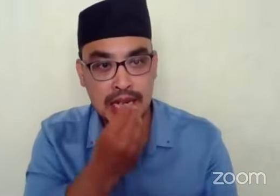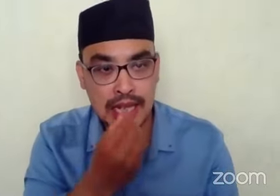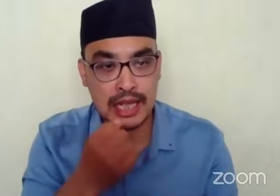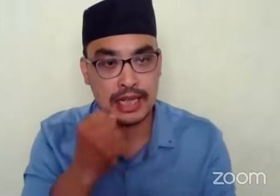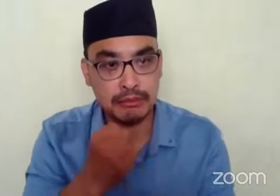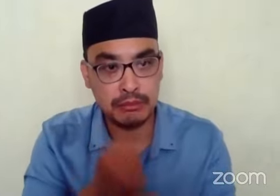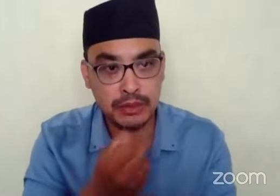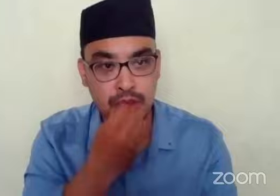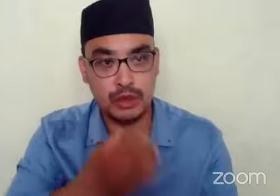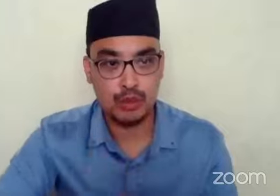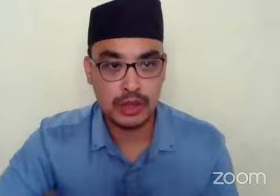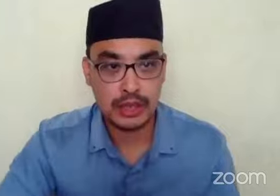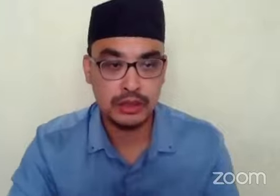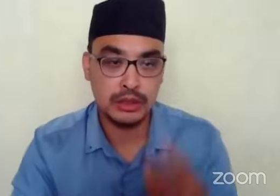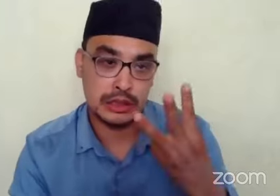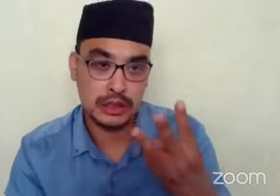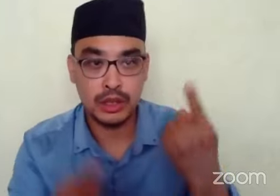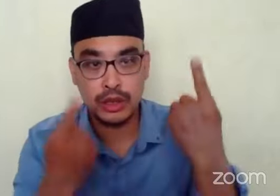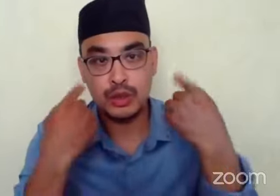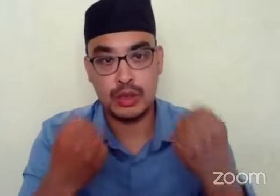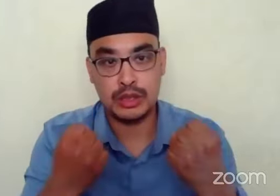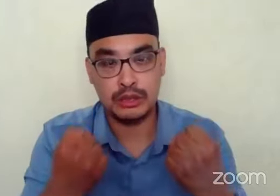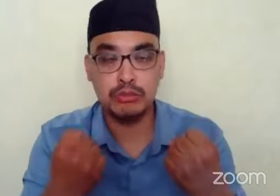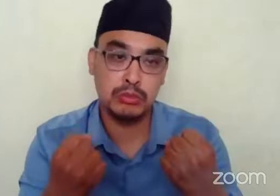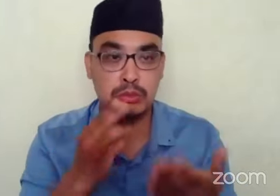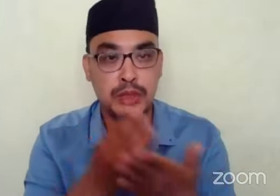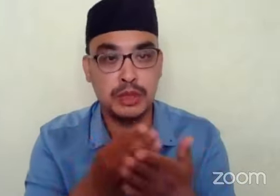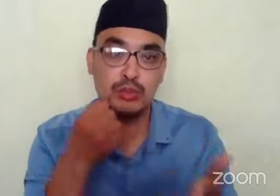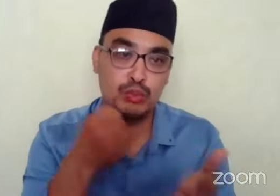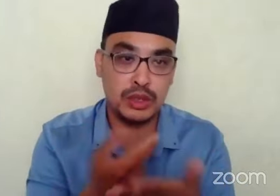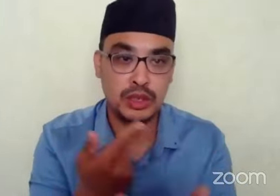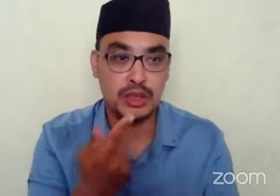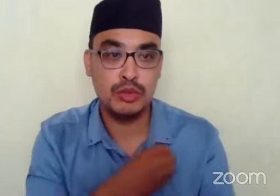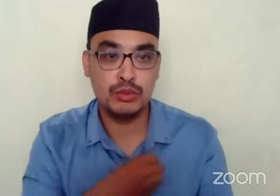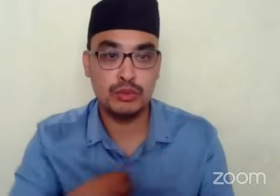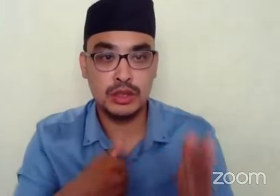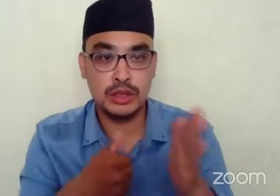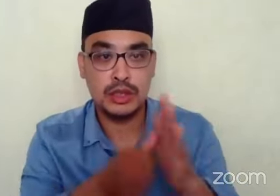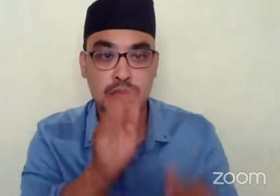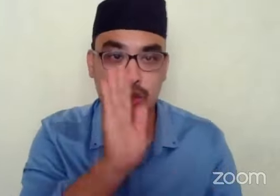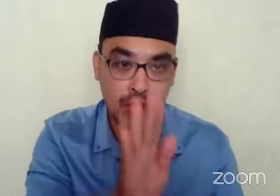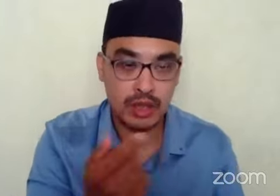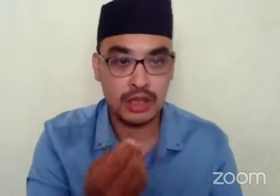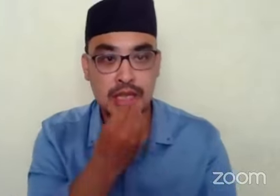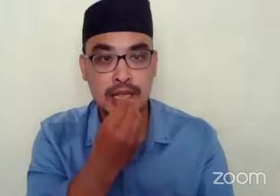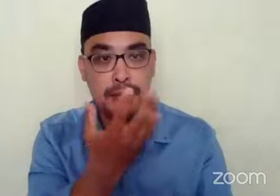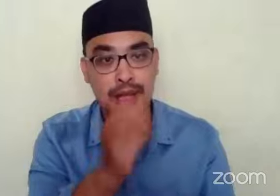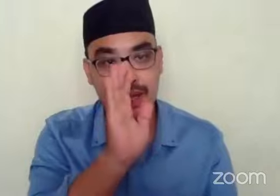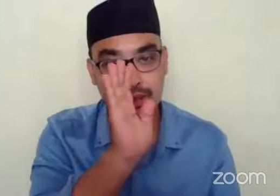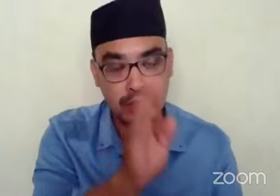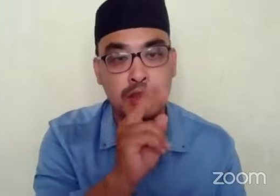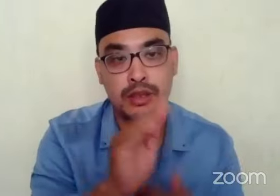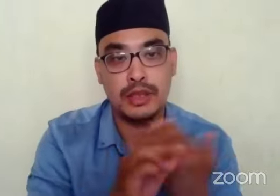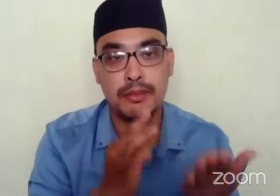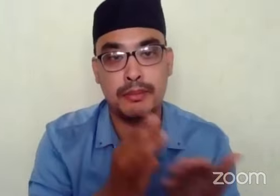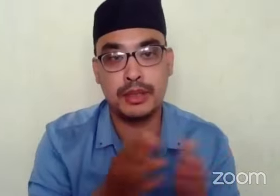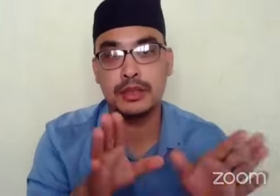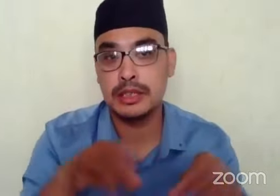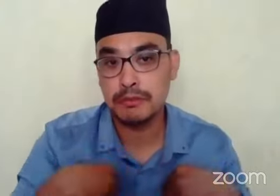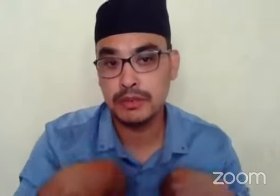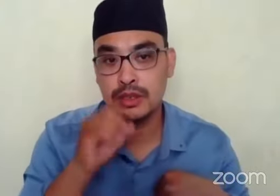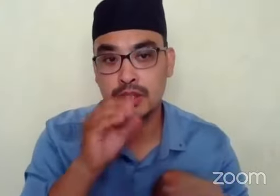शिक्षा रोजगारी र अनि स्वास्थ्यमा पनि अब बिराम भइहाल्यो भने उपचार पाउँदा हुन्छ भनेर केही हिसाबमा, र अपाङ्गताको